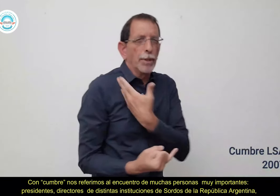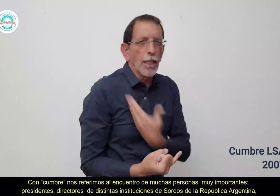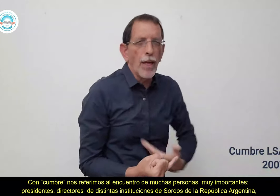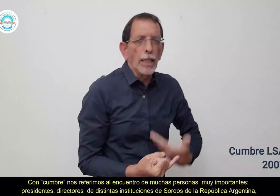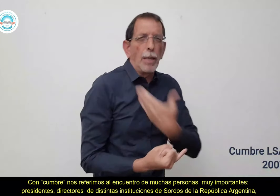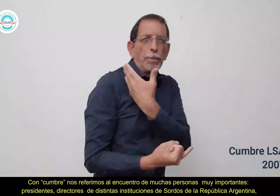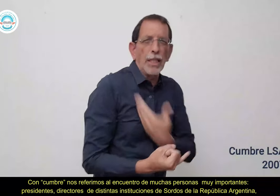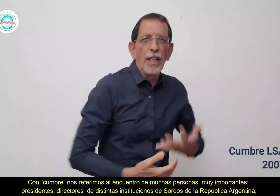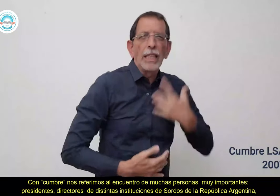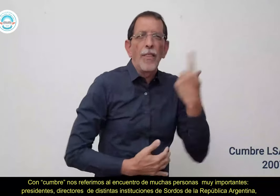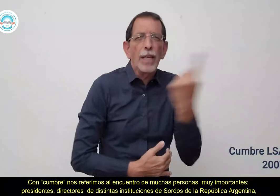Presidentes,